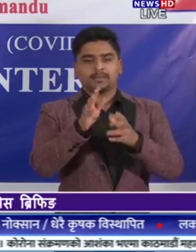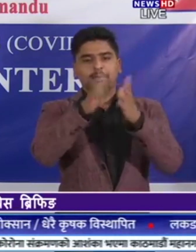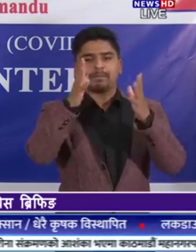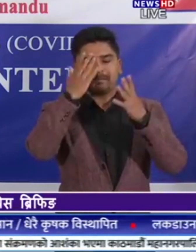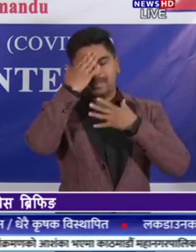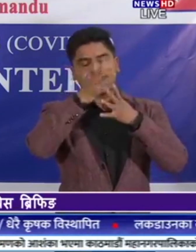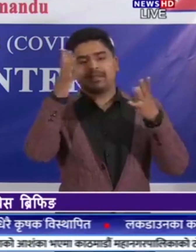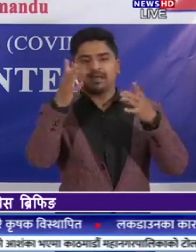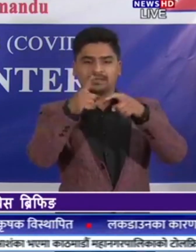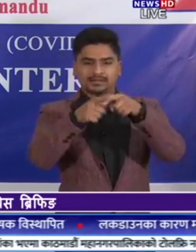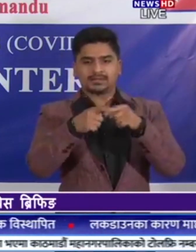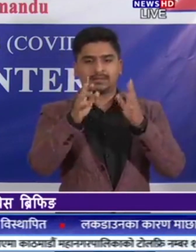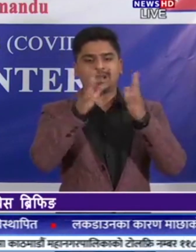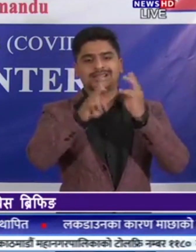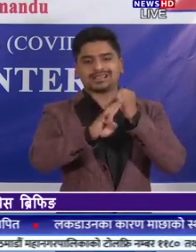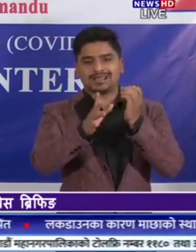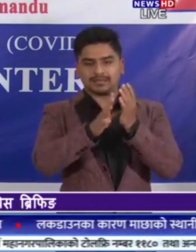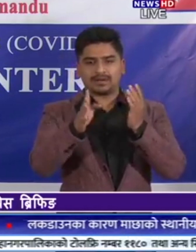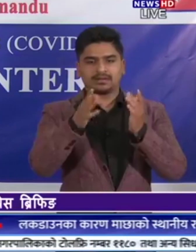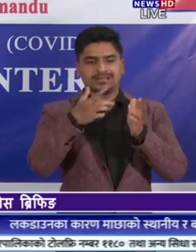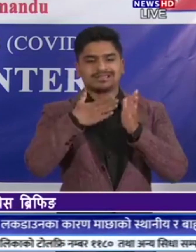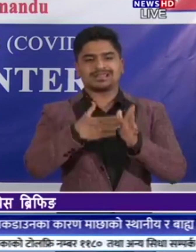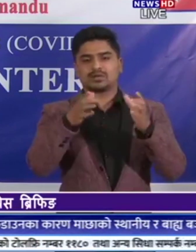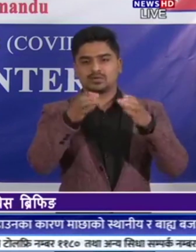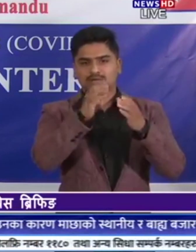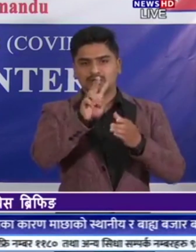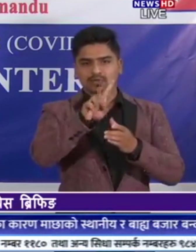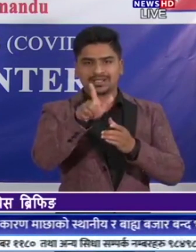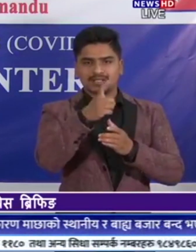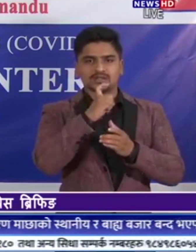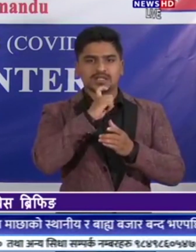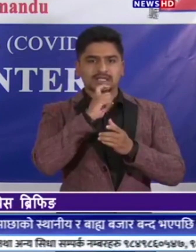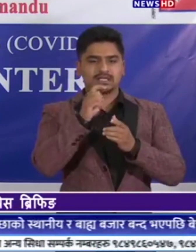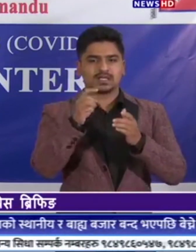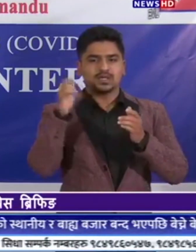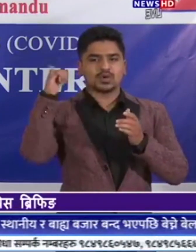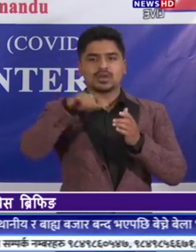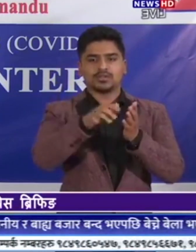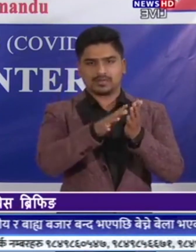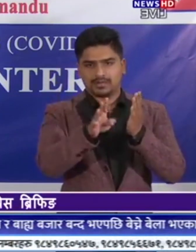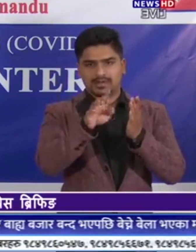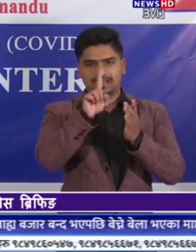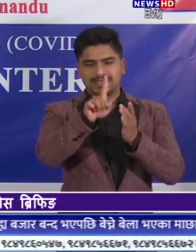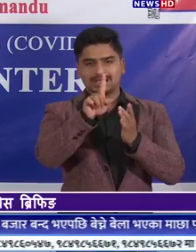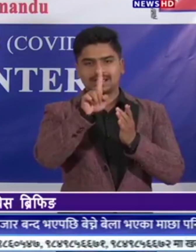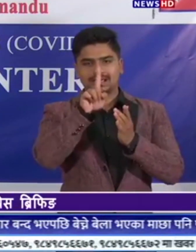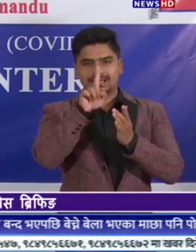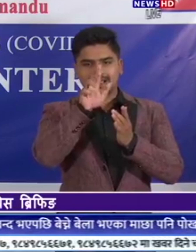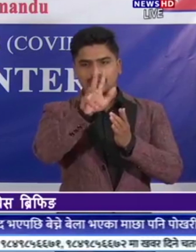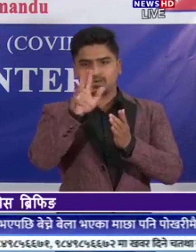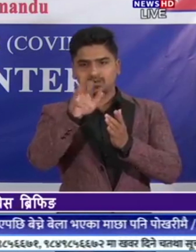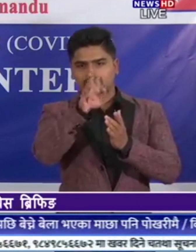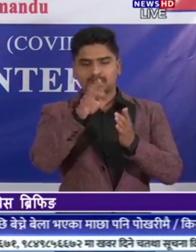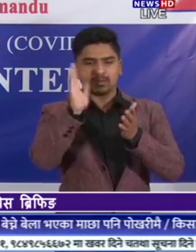नेपाली शेन आको टोलीले ही जो 27 गते डडल दुरा बाट 11900, 22 बाट